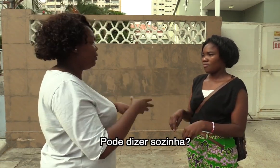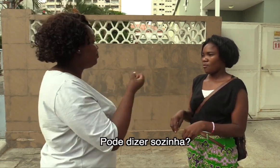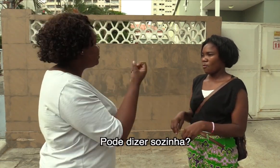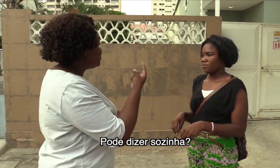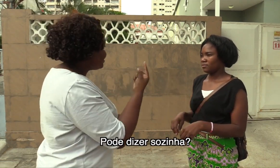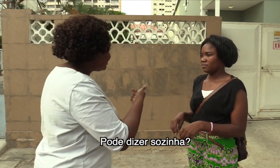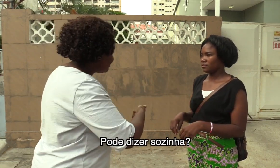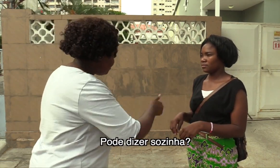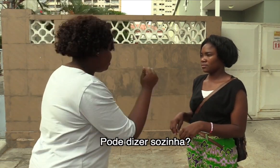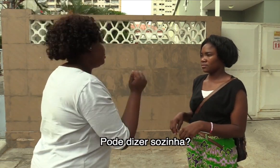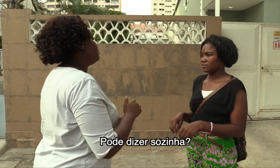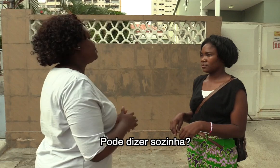Pode dizer sozinha?